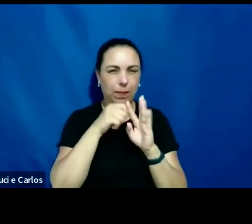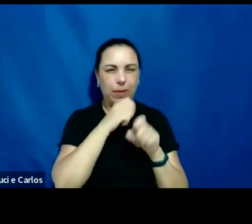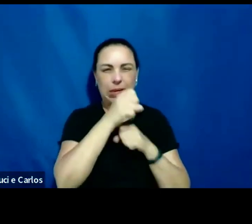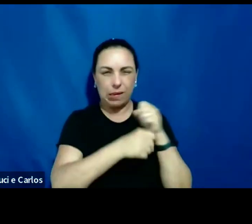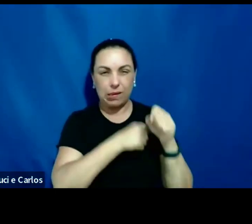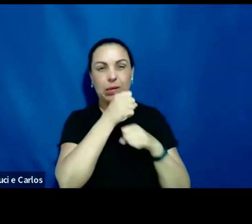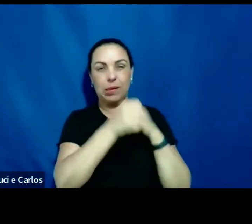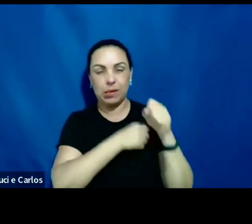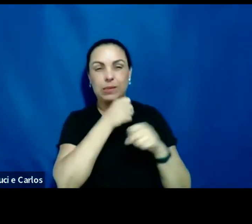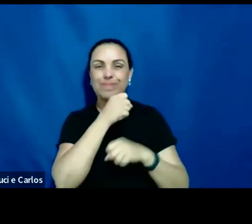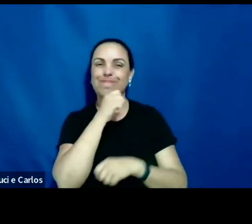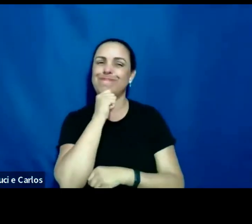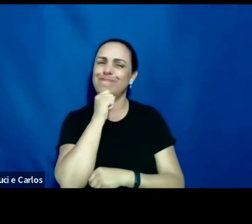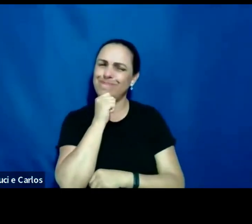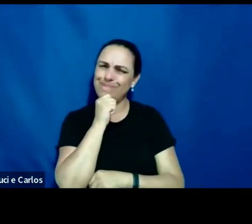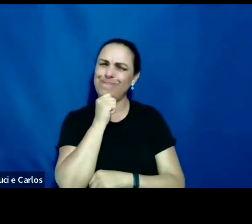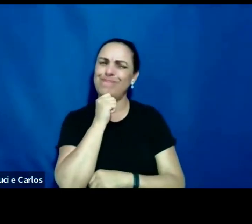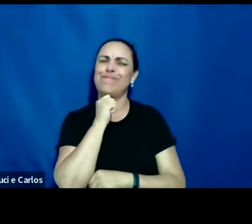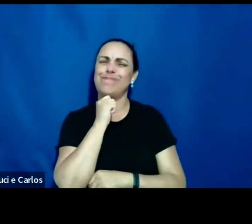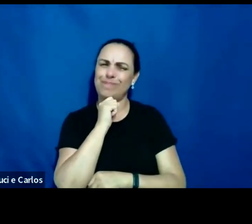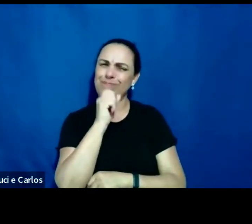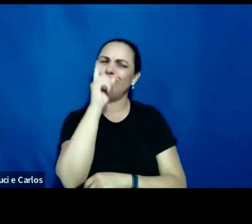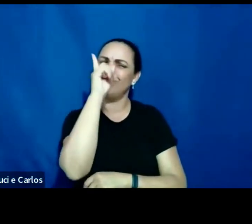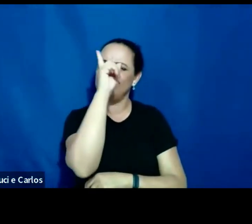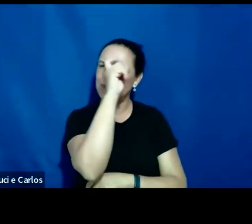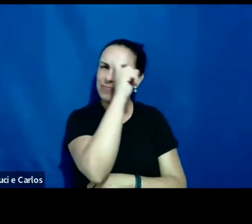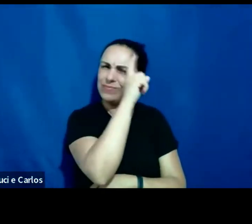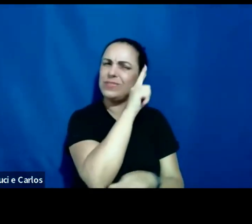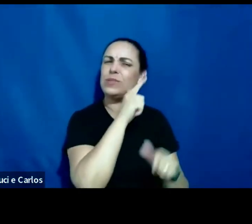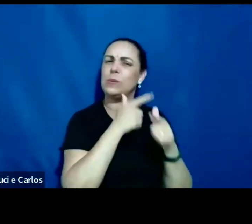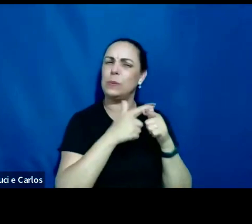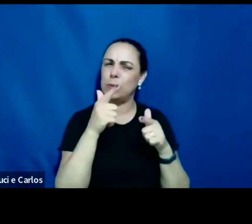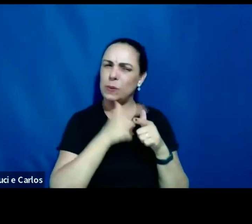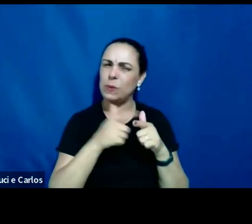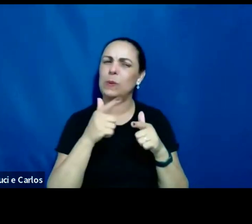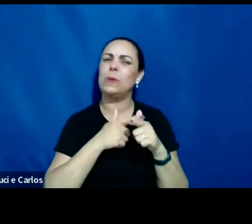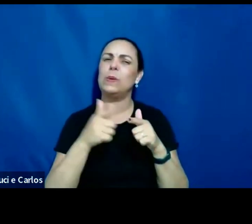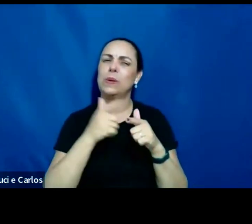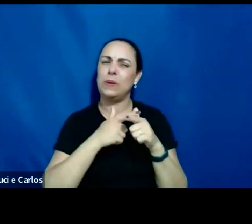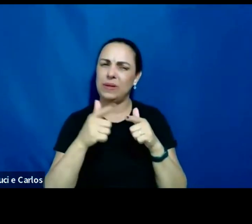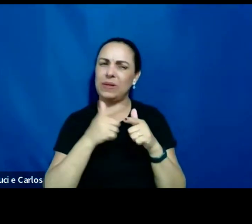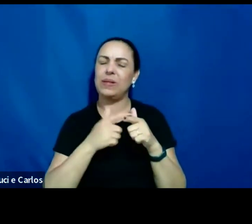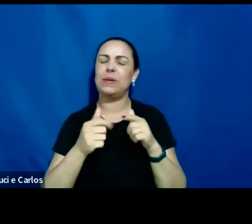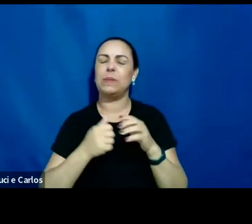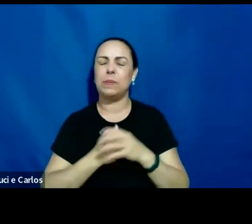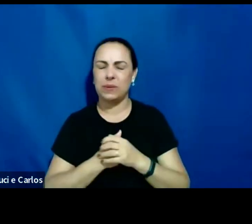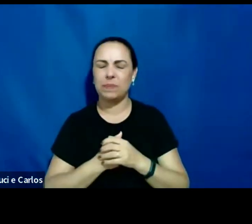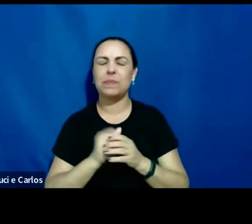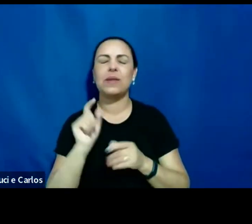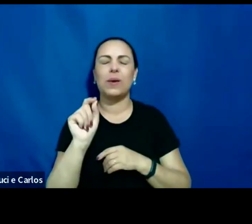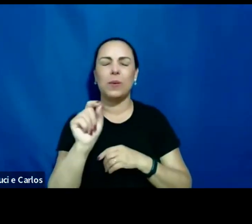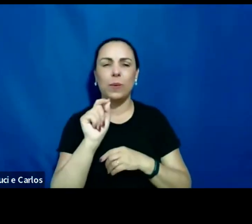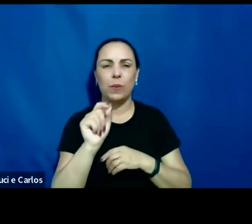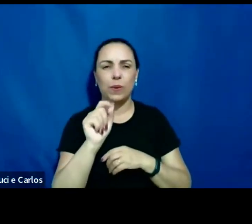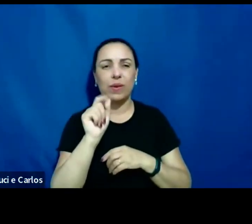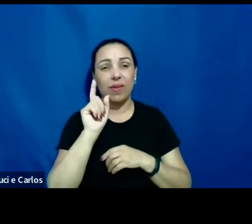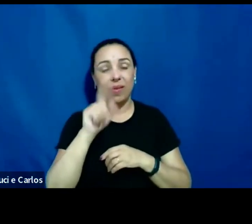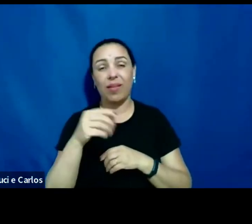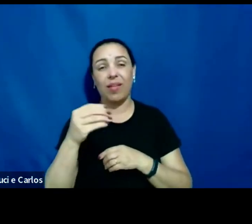Infelizmente. Por quê? Quando você toma um anticoncepcional, isso é uma pílula de